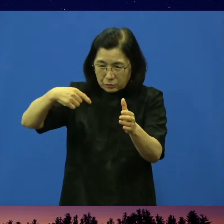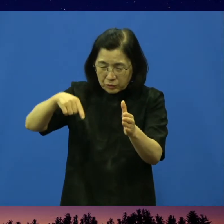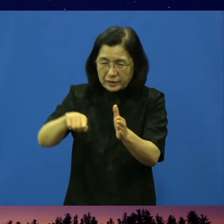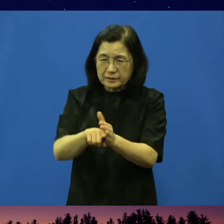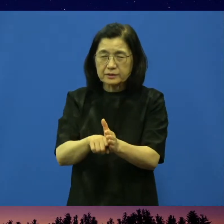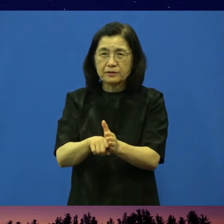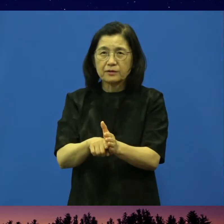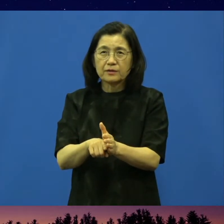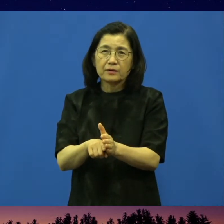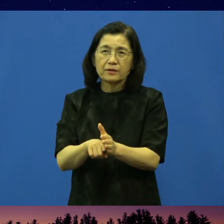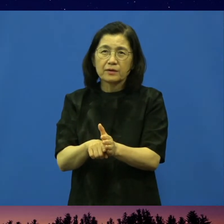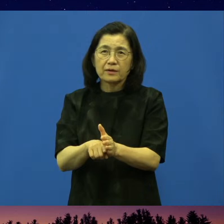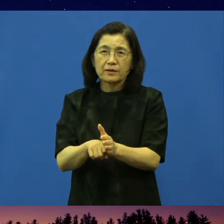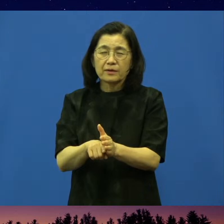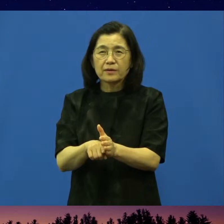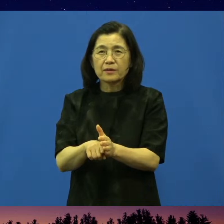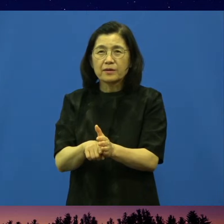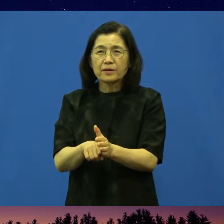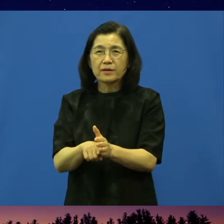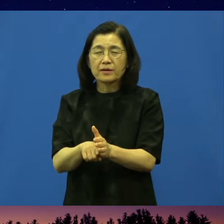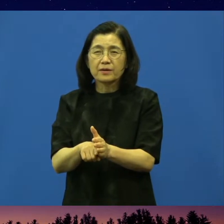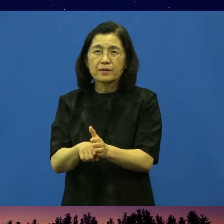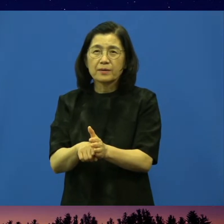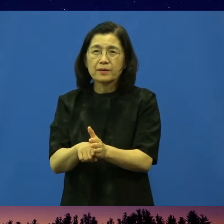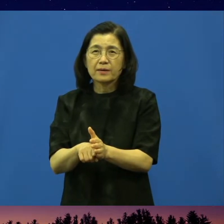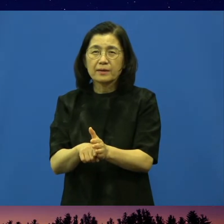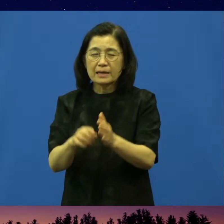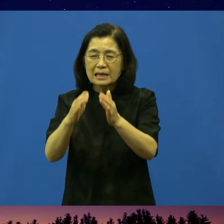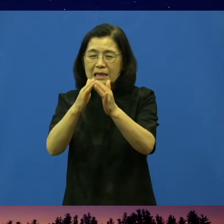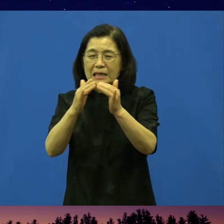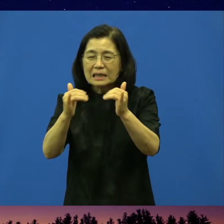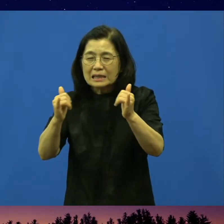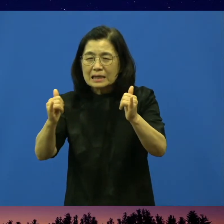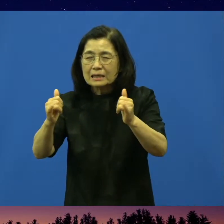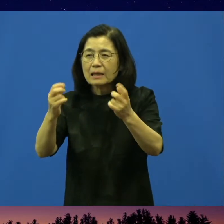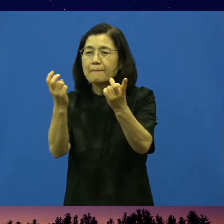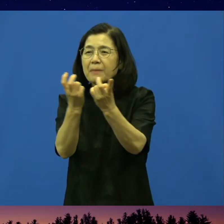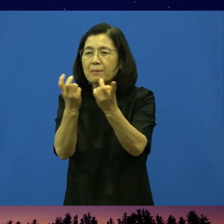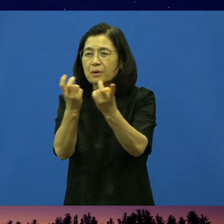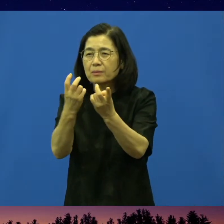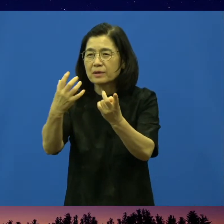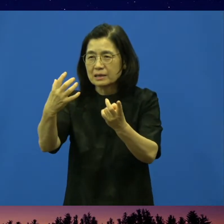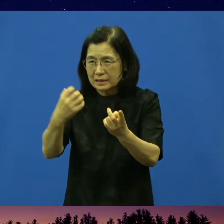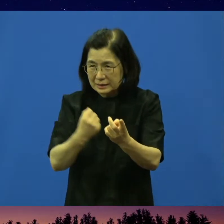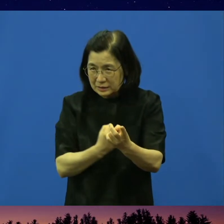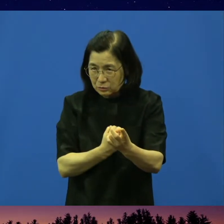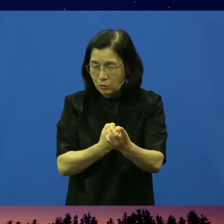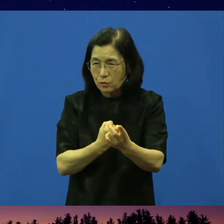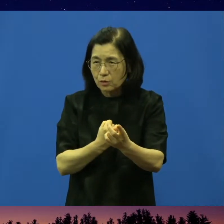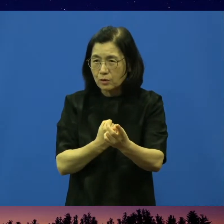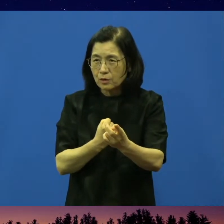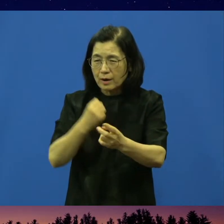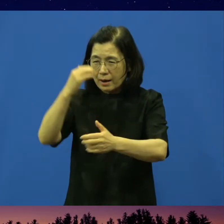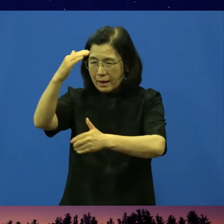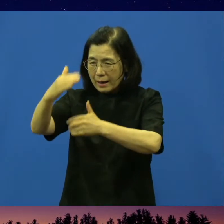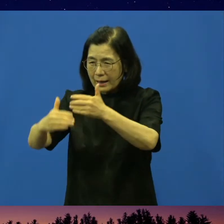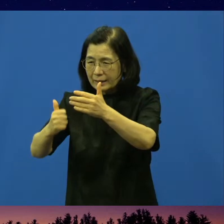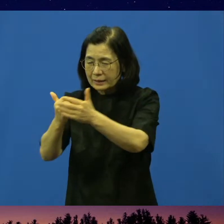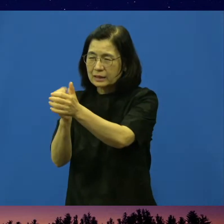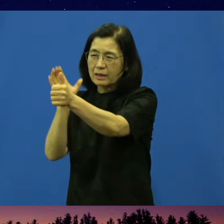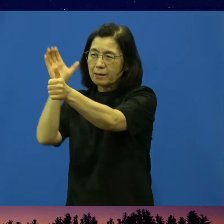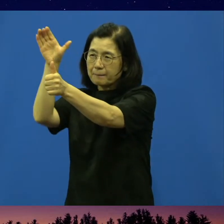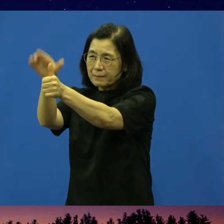있습니다. 근데 여러분, 솔로몬은 인간적인 방식으로 하나님을 신뢰하고 하나님께